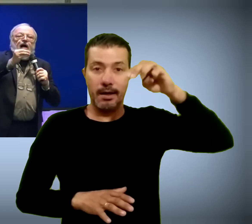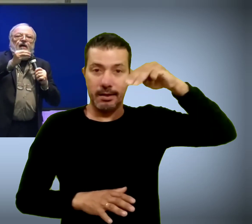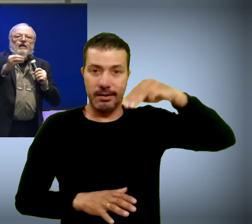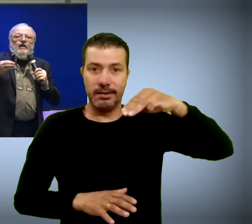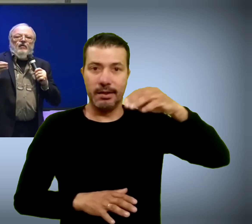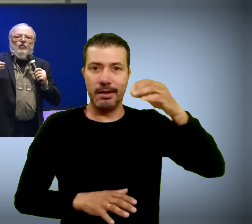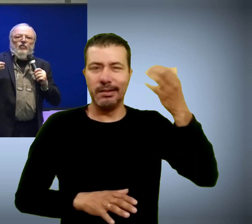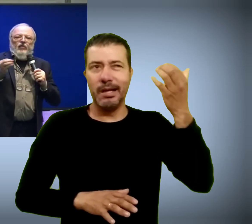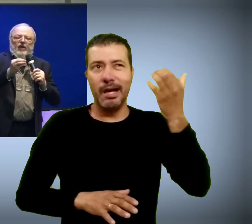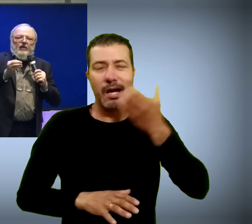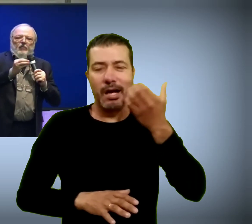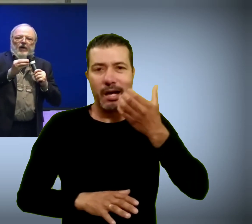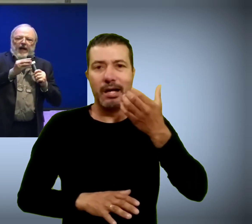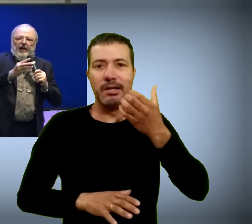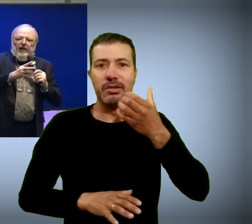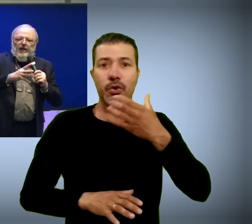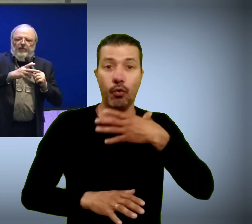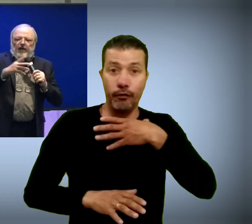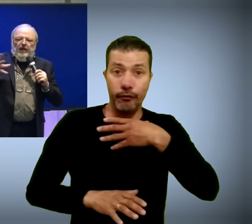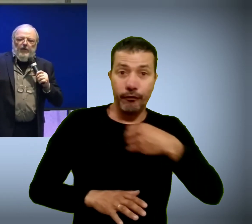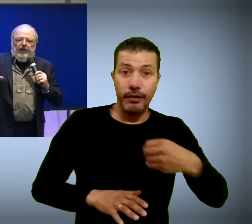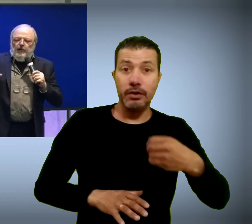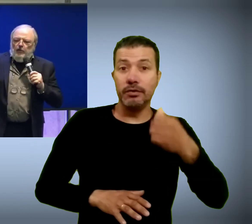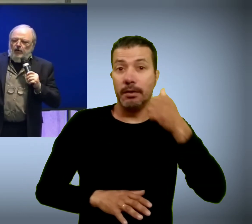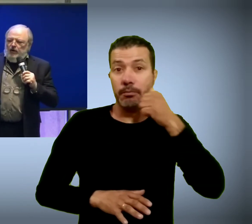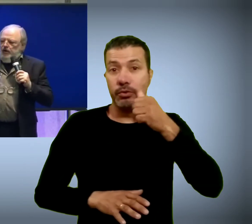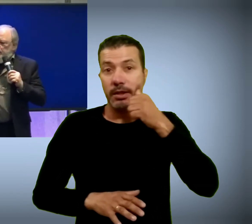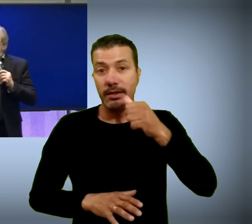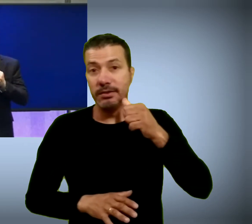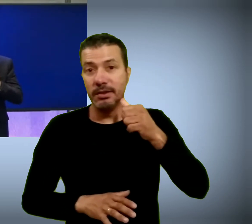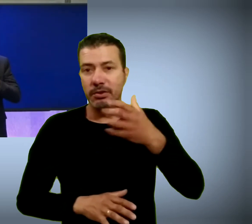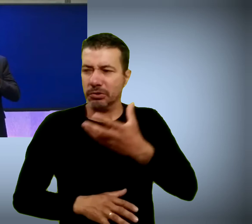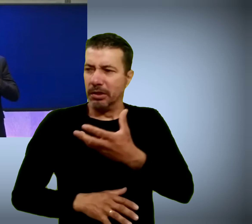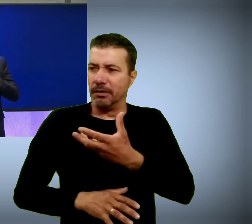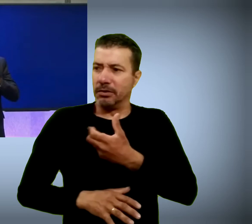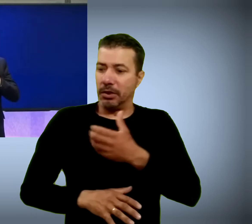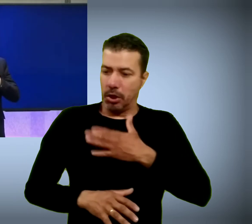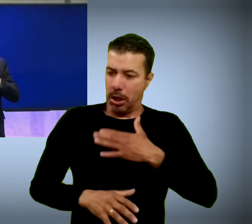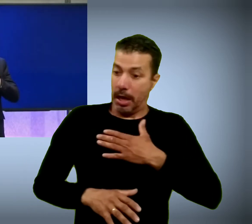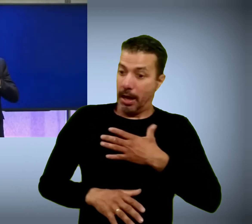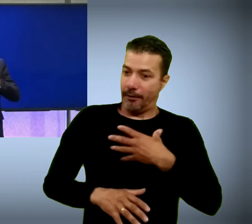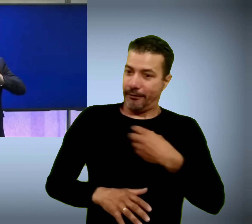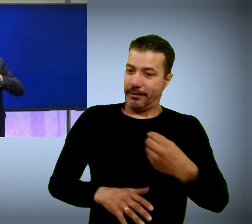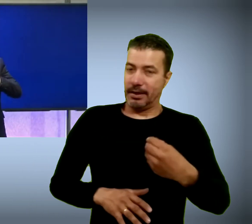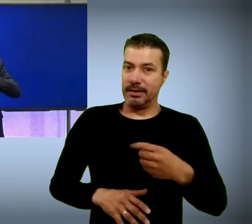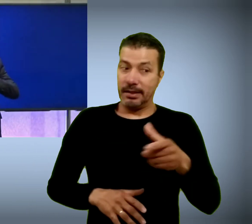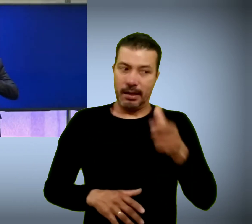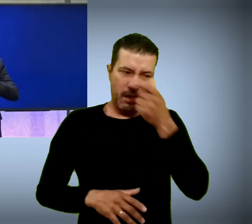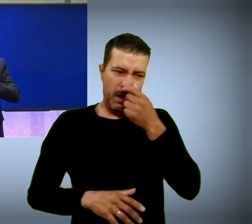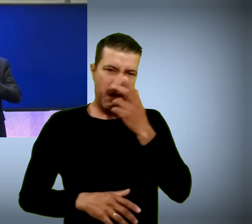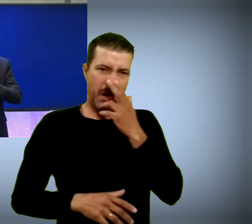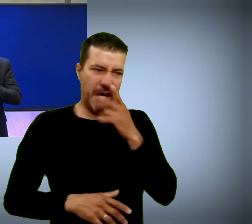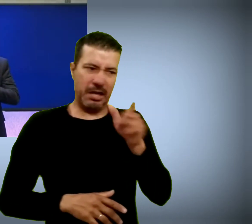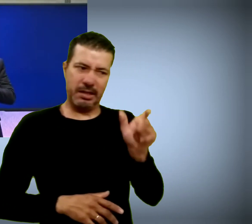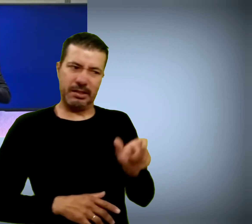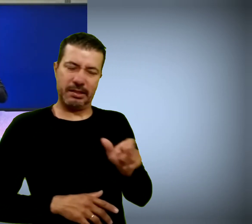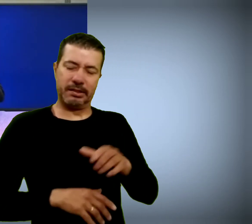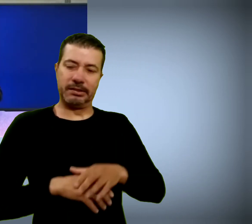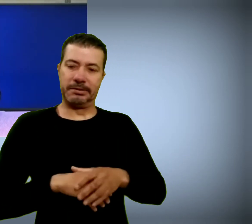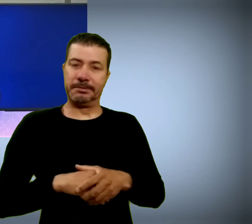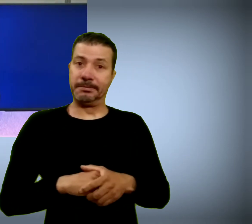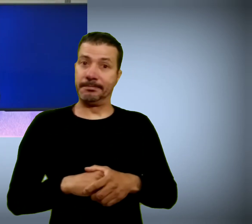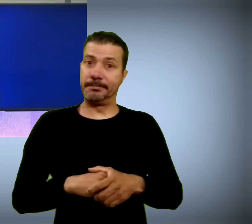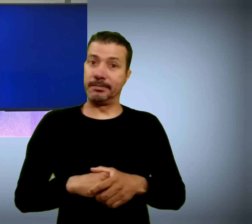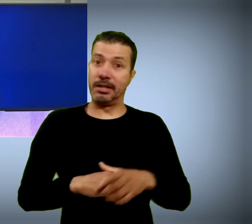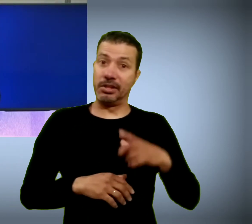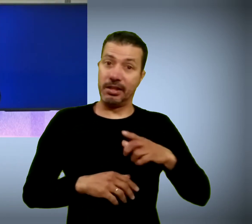prometido lá que o filho da mulher seria o Redentor. Eu tive um filho. Será que é esse?